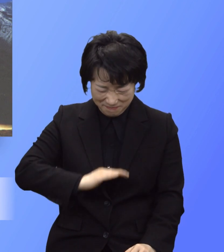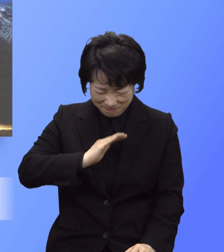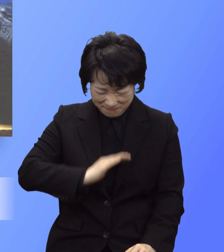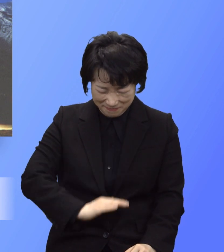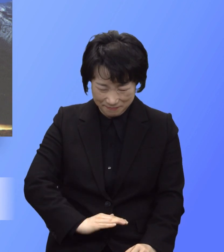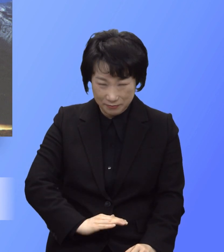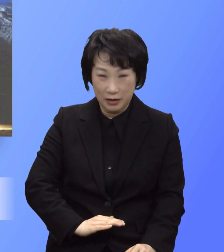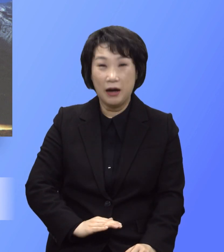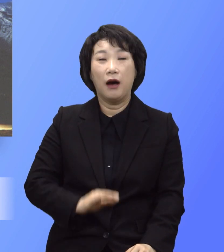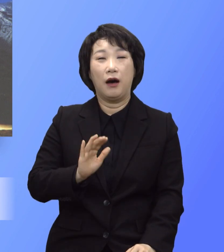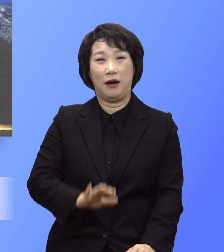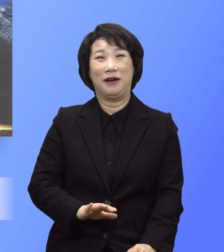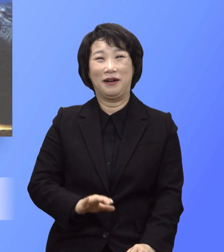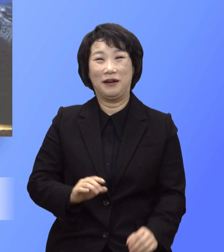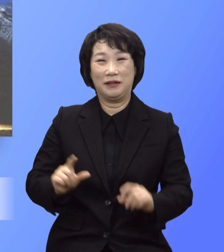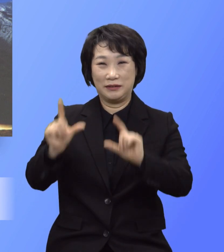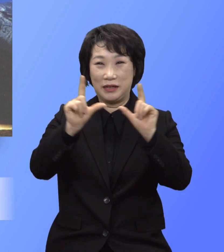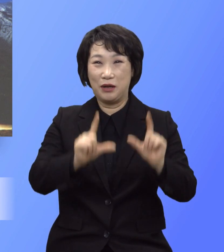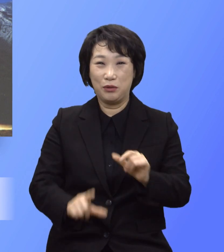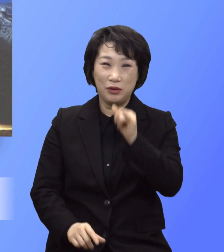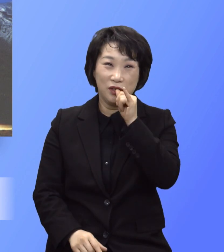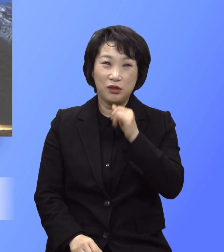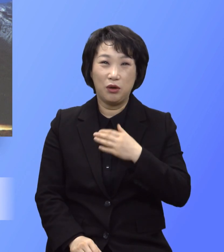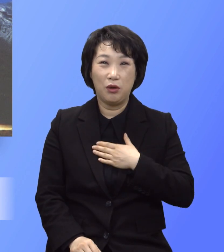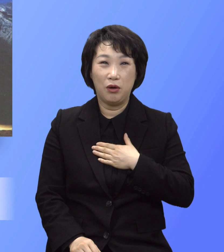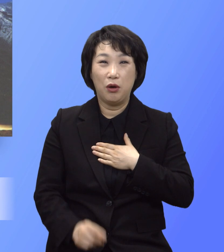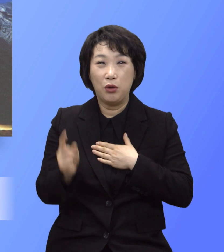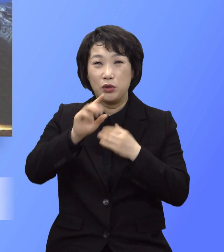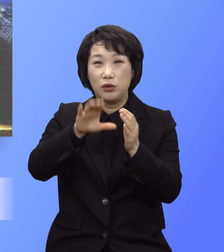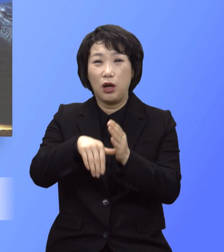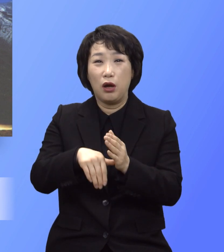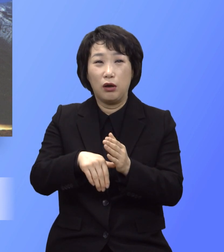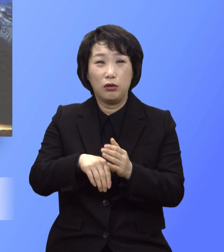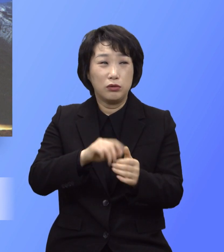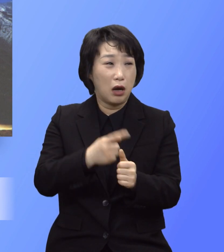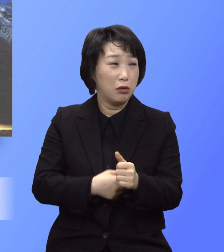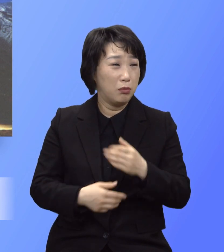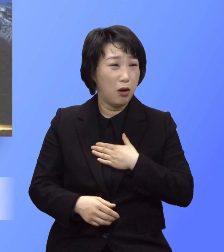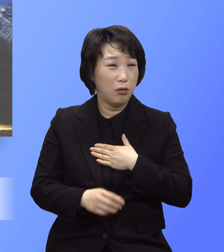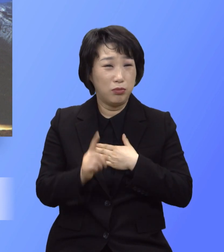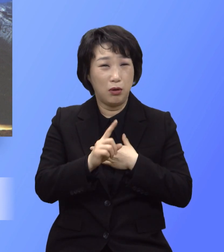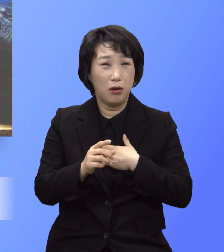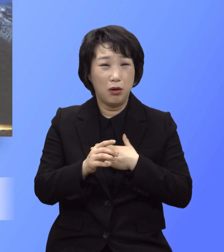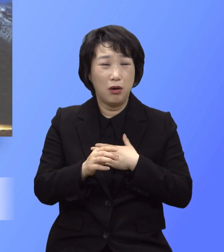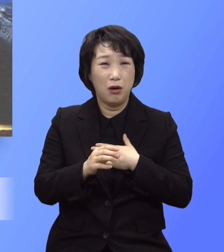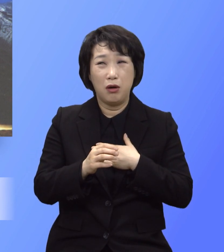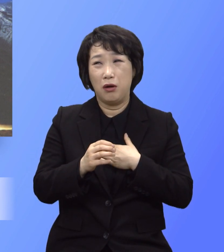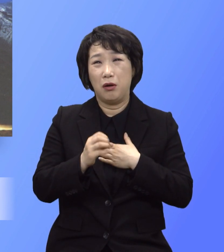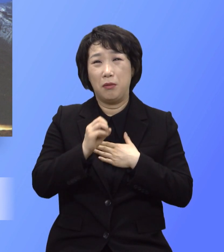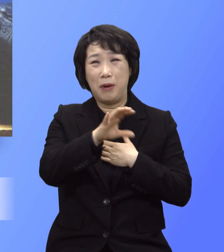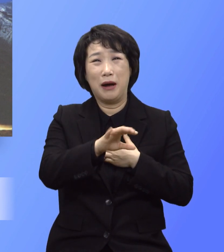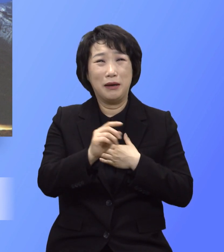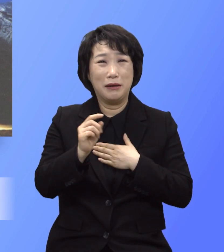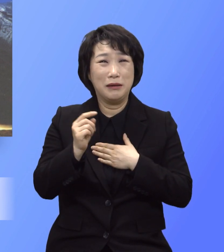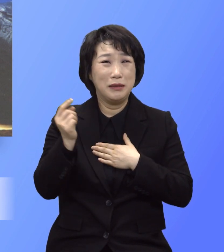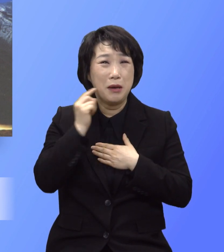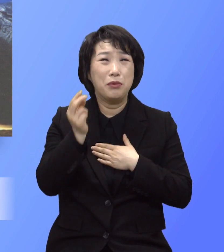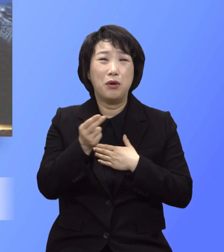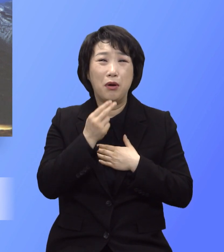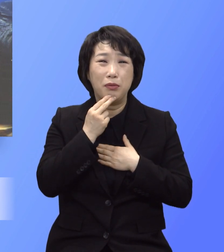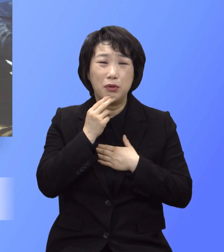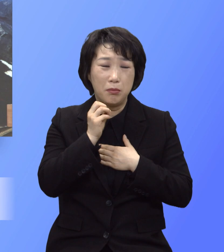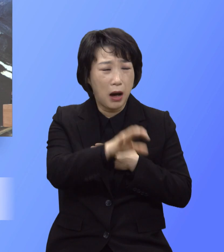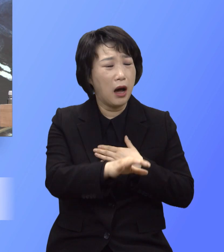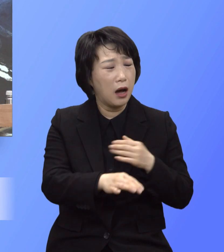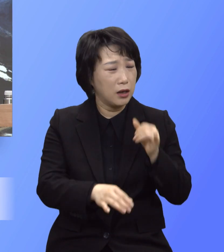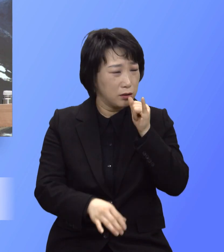달래가면서 이렇게 살아옵니다. 어떤 때는 나도 모르게 퉁 흔히 좀 언짢은 소리였죠.